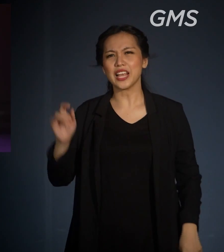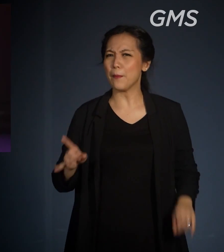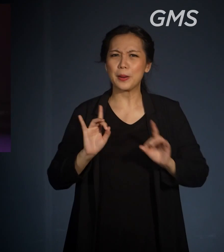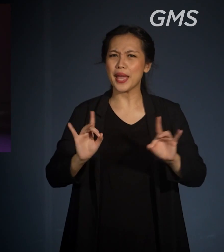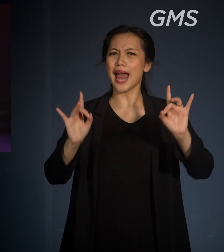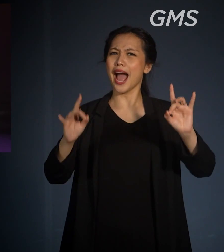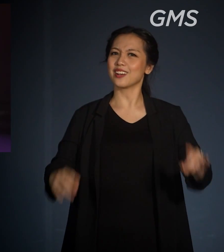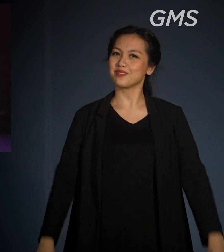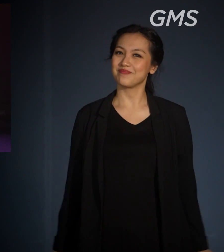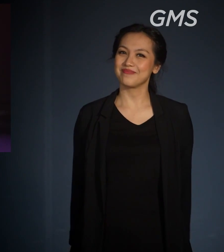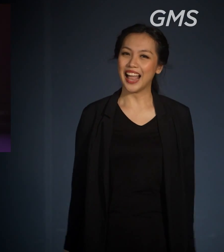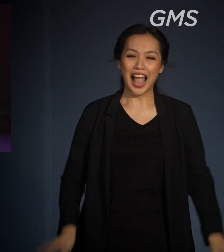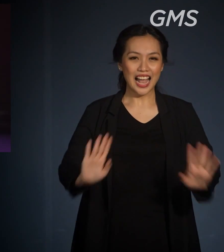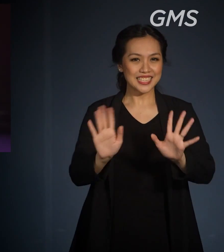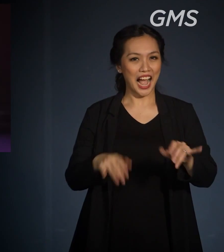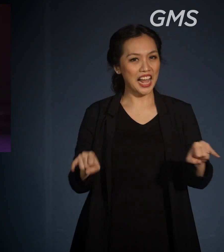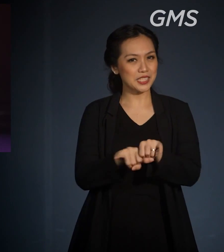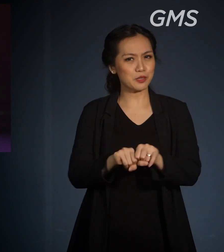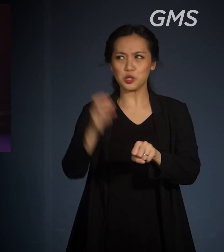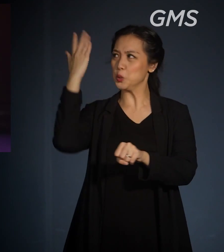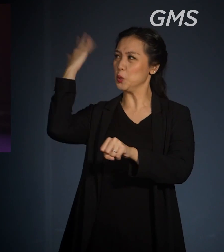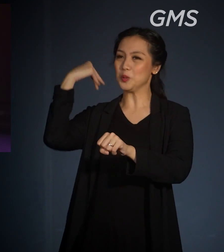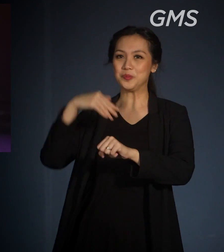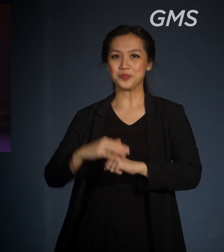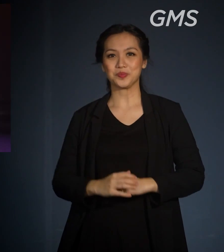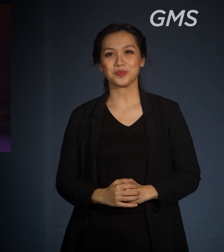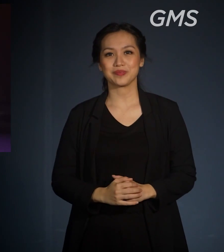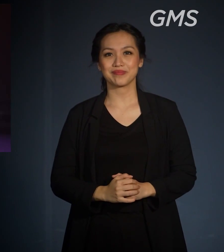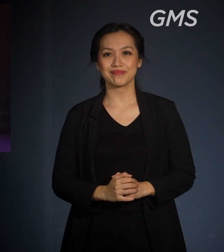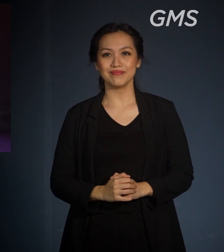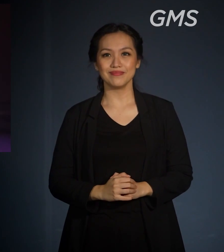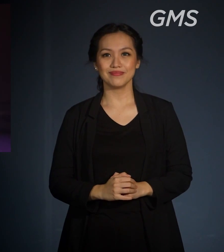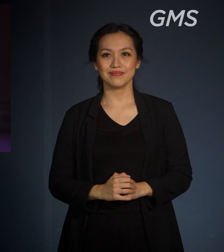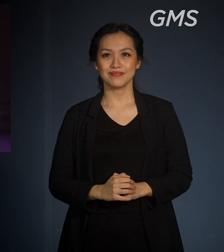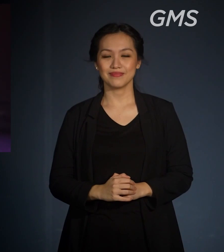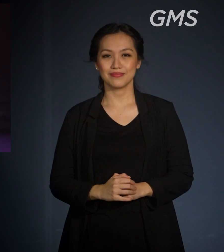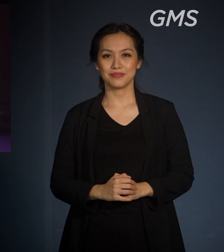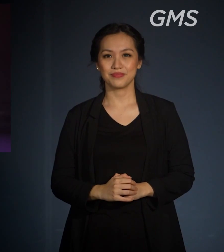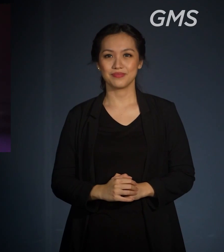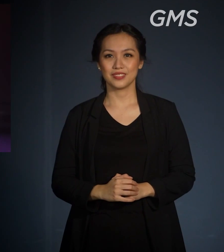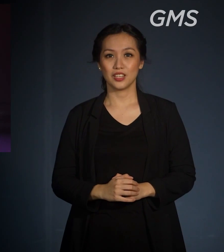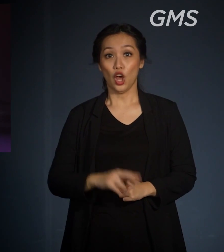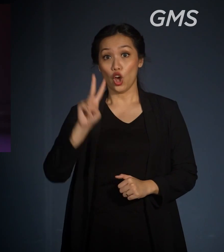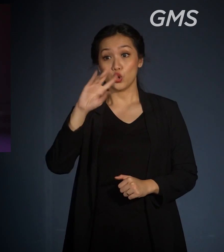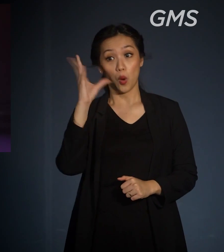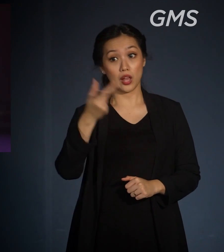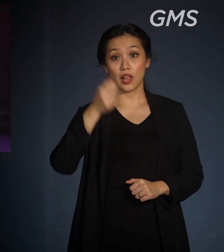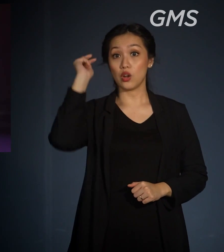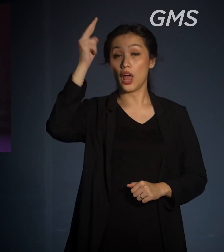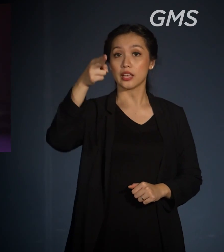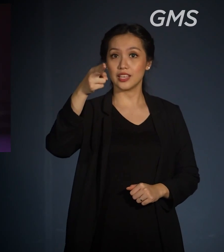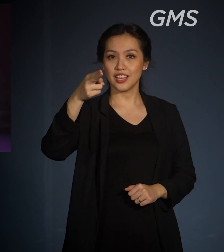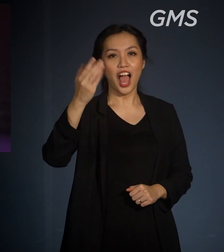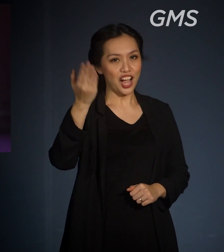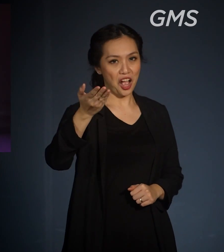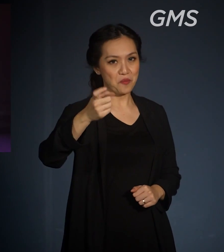Kalau Anda sadar bahwa Anda adalah makhluk yang penuh dengan potensi, seharusnya 2 tahun lagi Anda akan menjadi orang yang